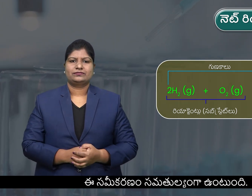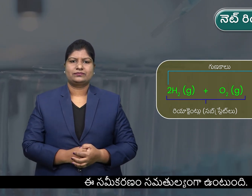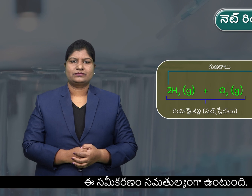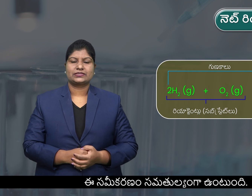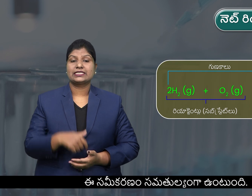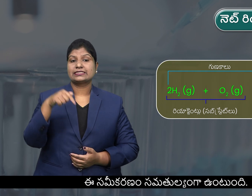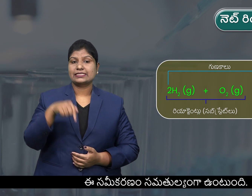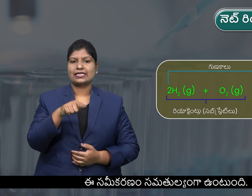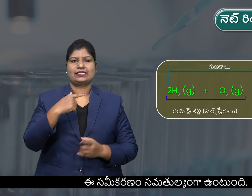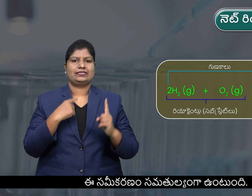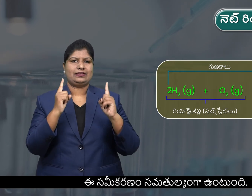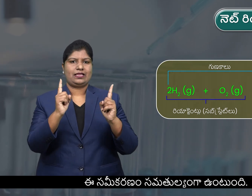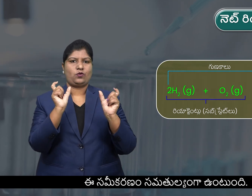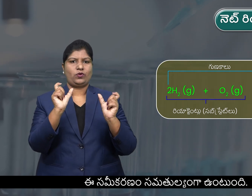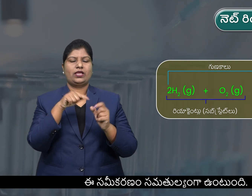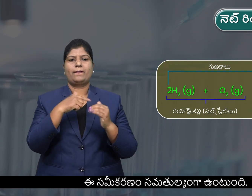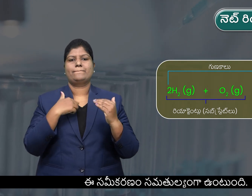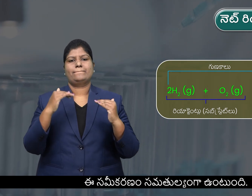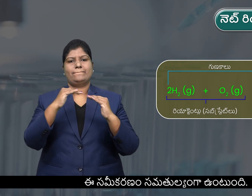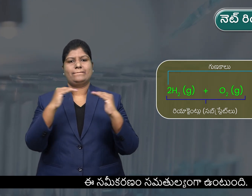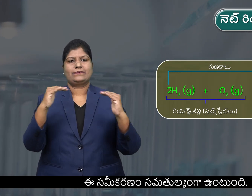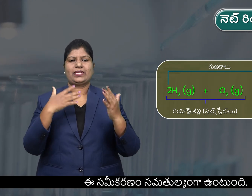ఈ సమీకరణం సమతుల్యంగా ఉంటుంది.